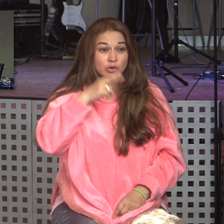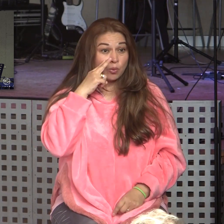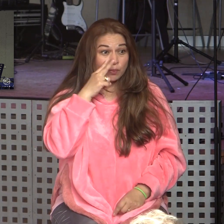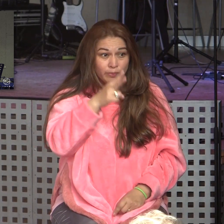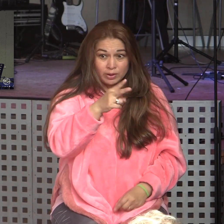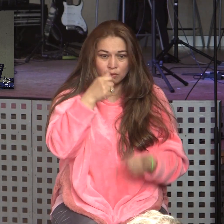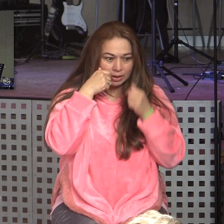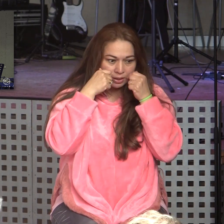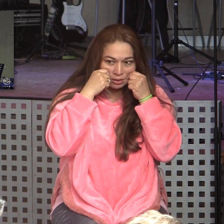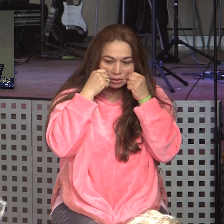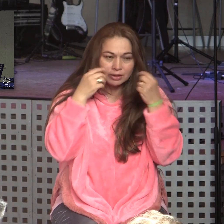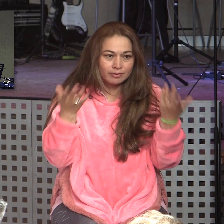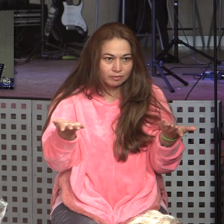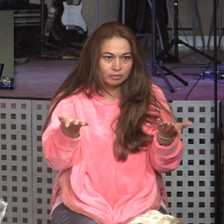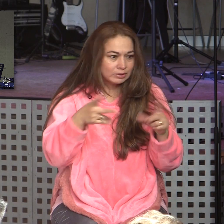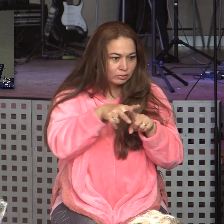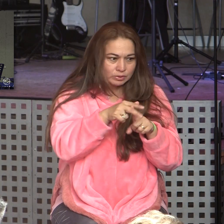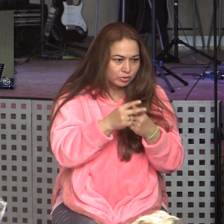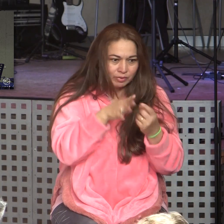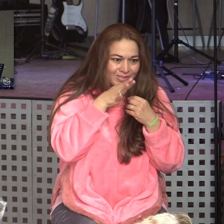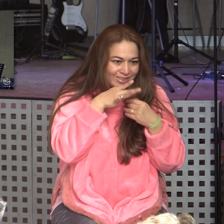Es decir,